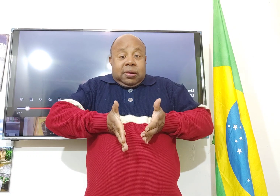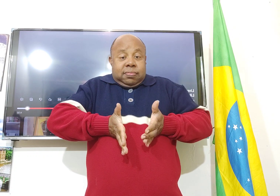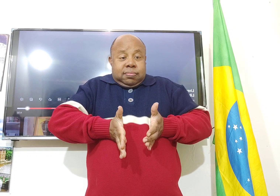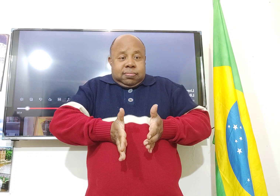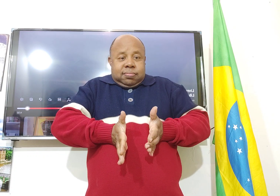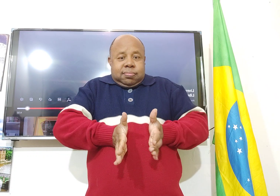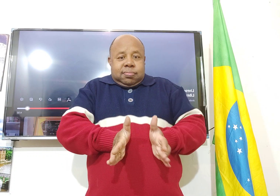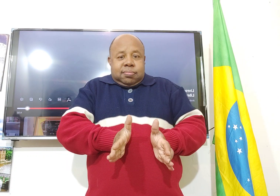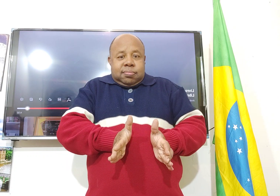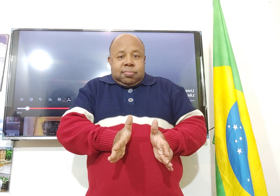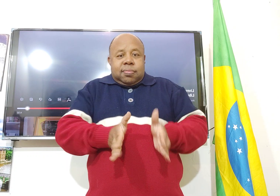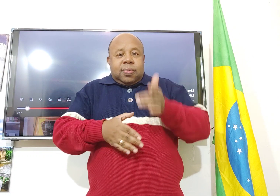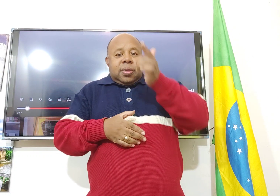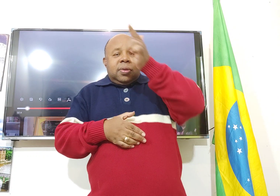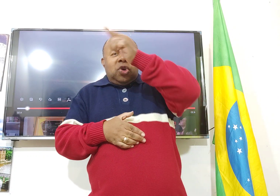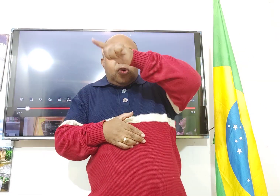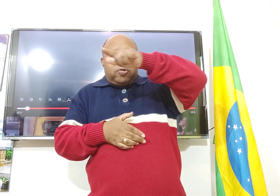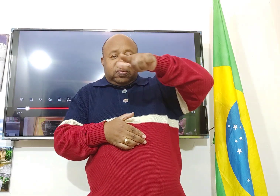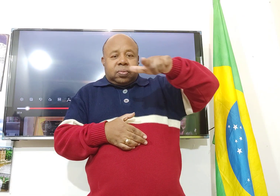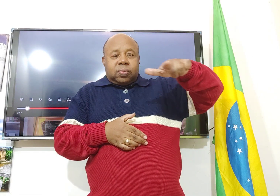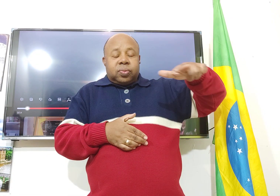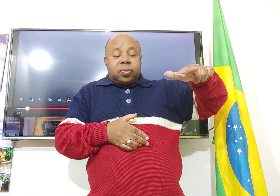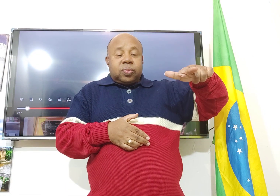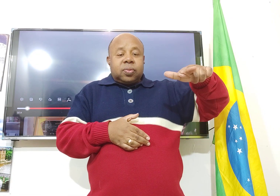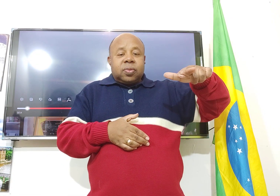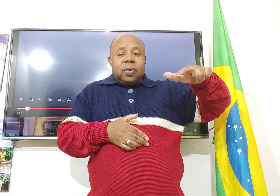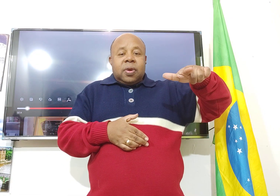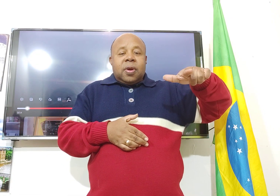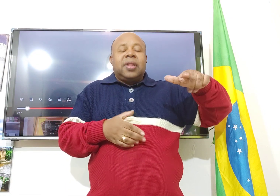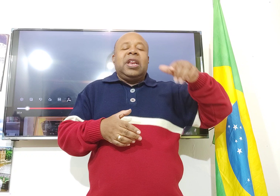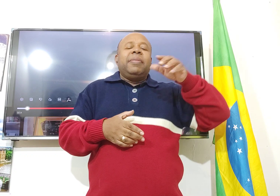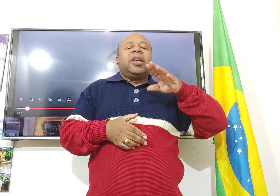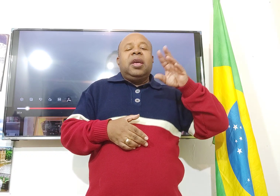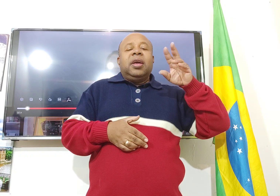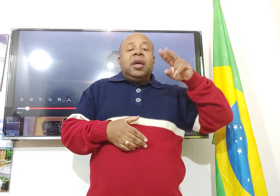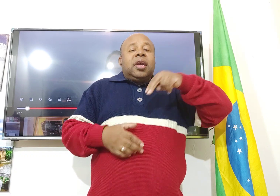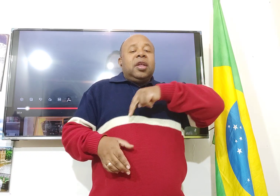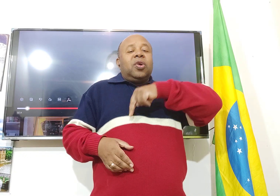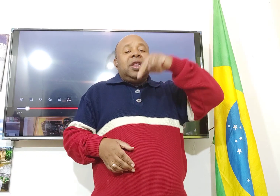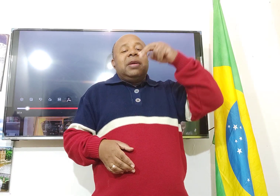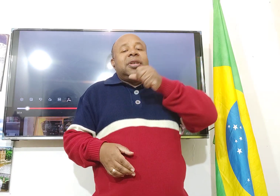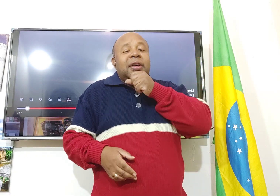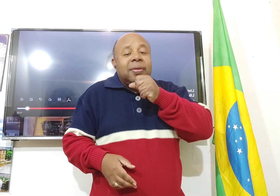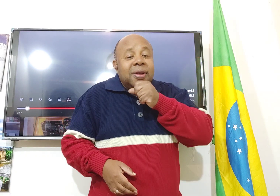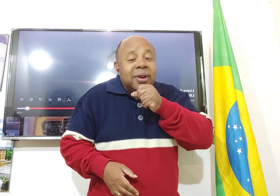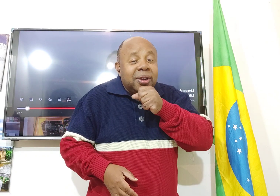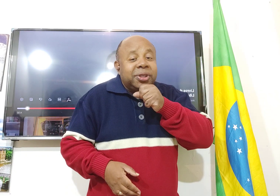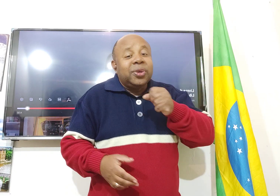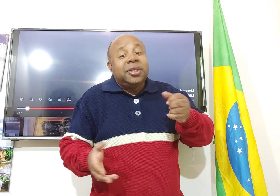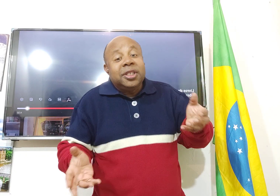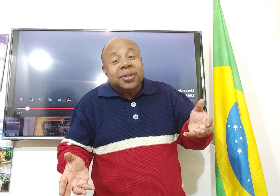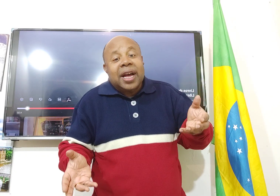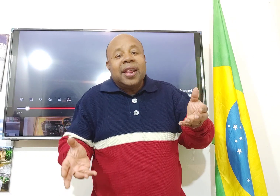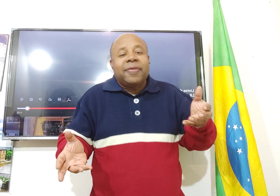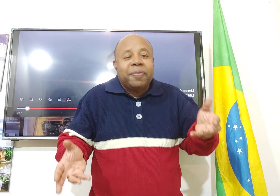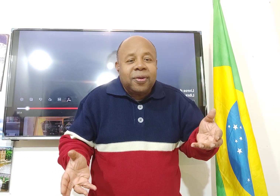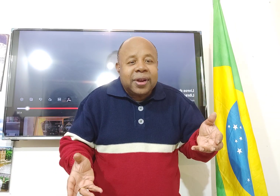nascer de novo. Você lembra que Nicodemo já é um senhorzinho já, né? Fala, pô, nascer